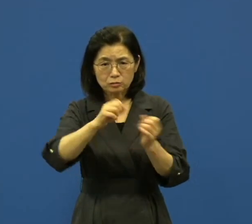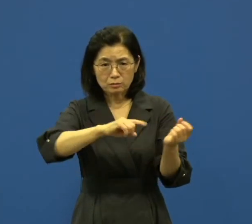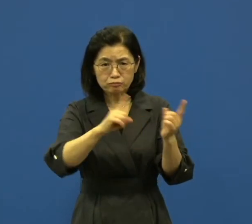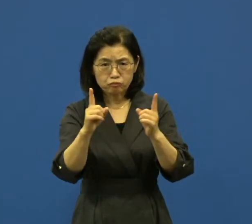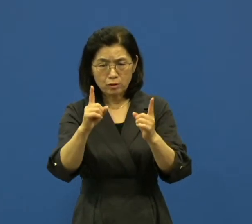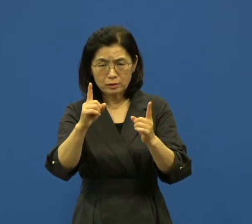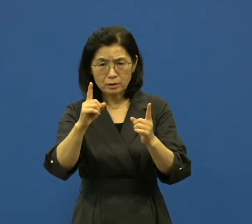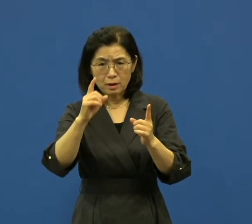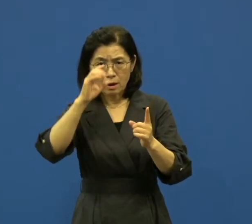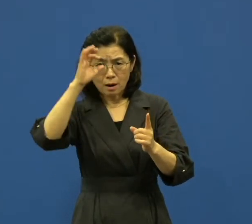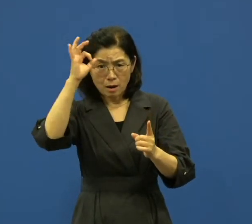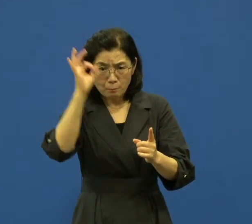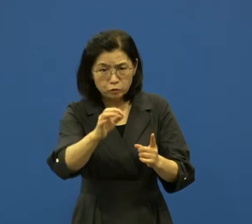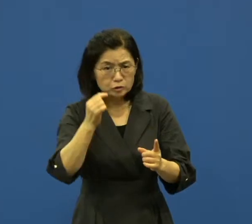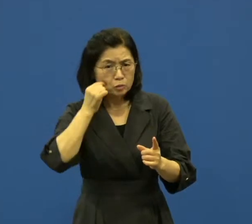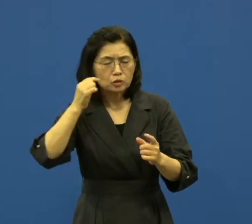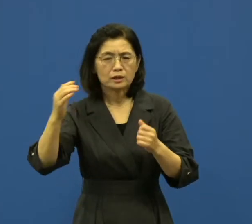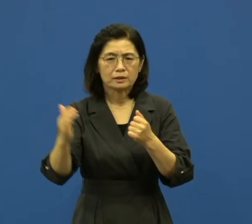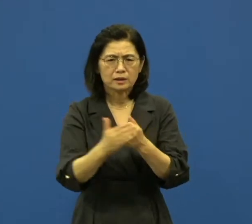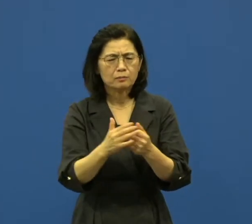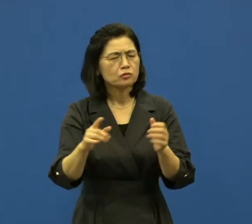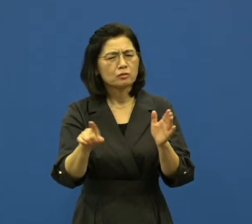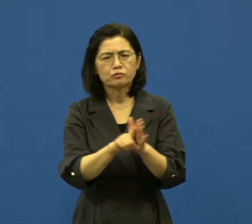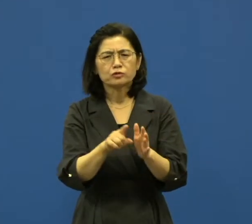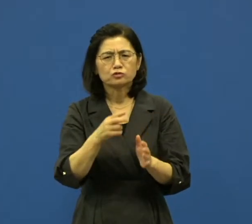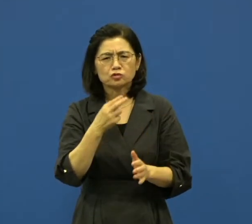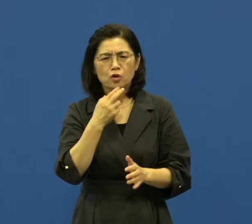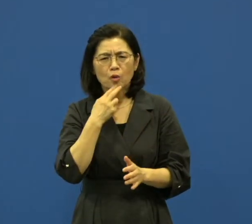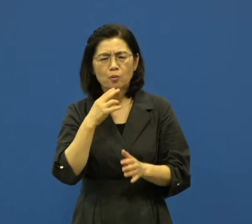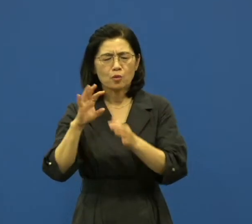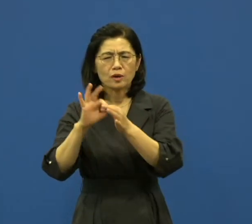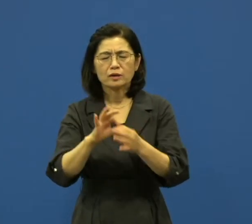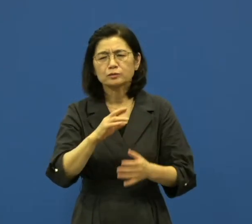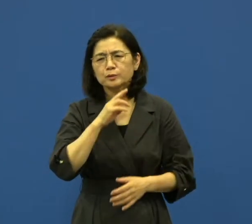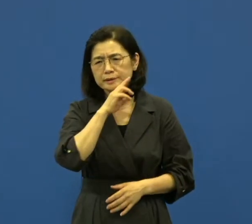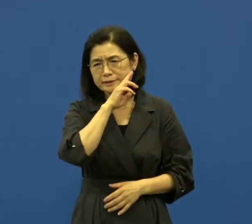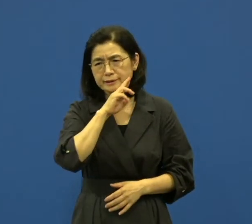그러나 예수님이시라면, 그분이 하나님이시라면